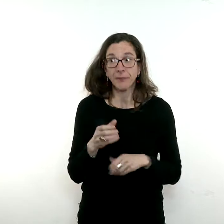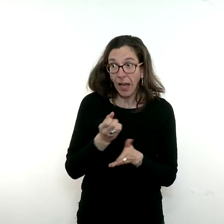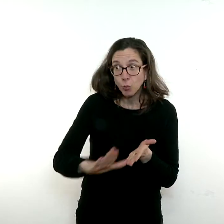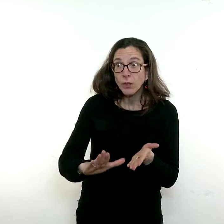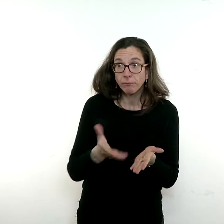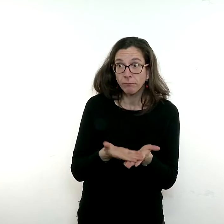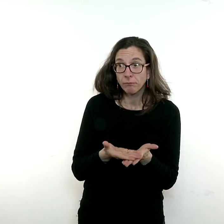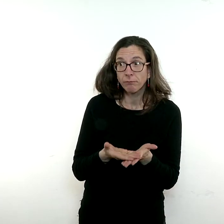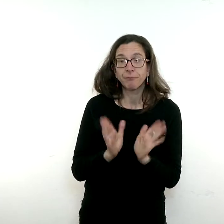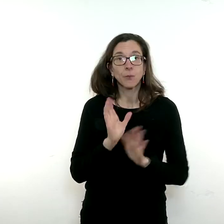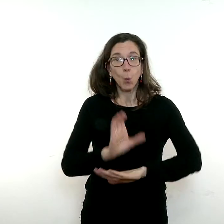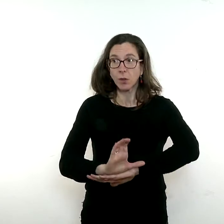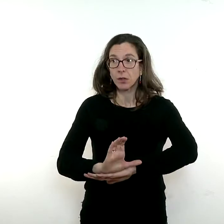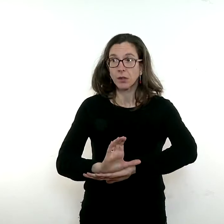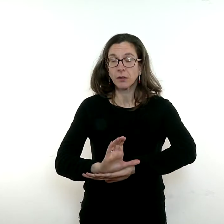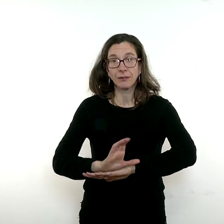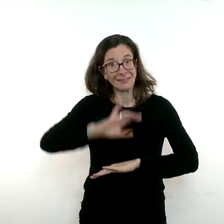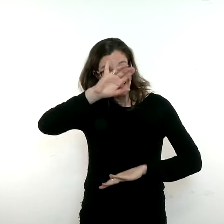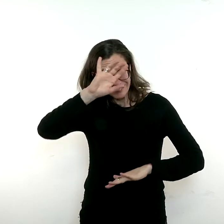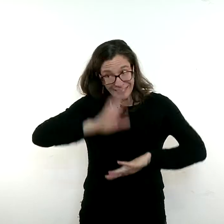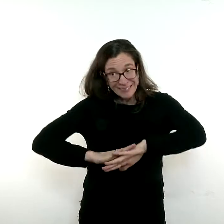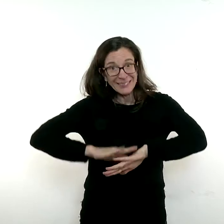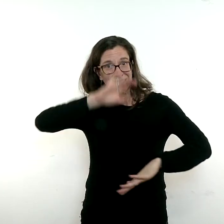Contre? Je rappelle que